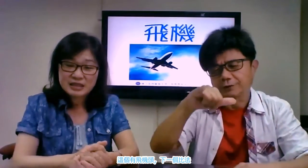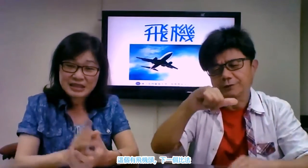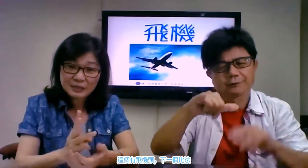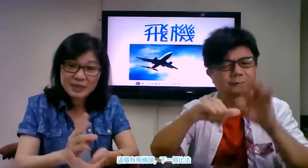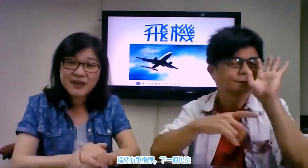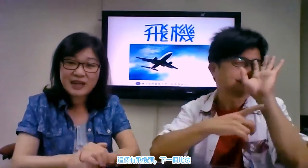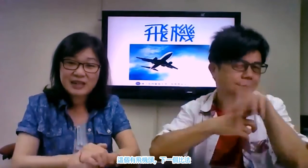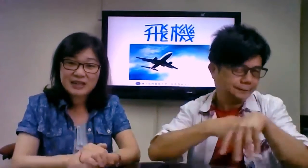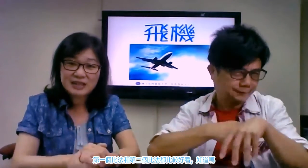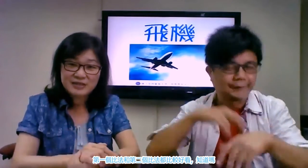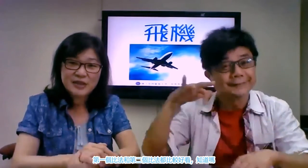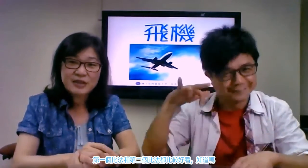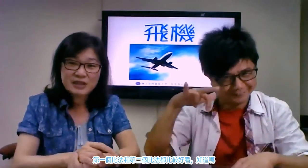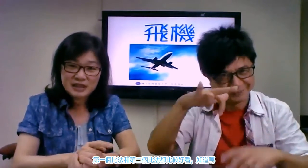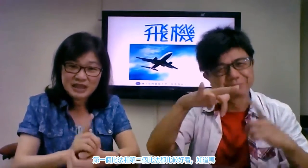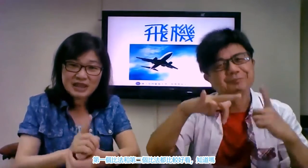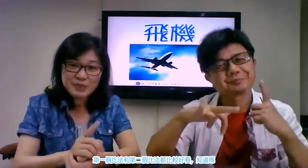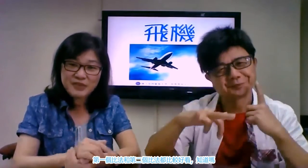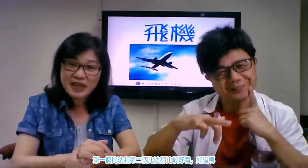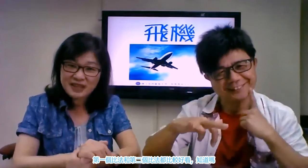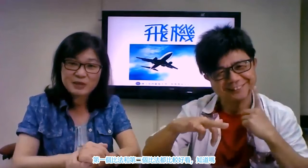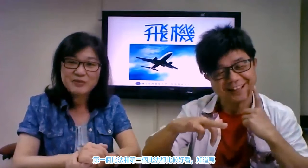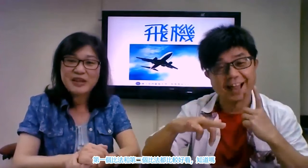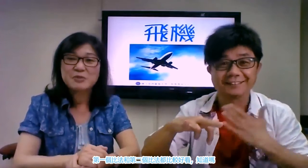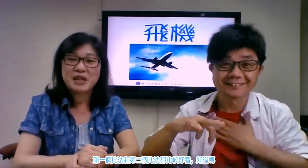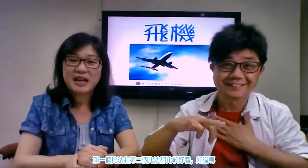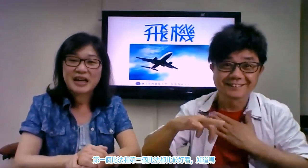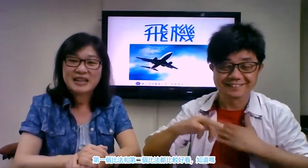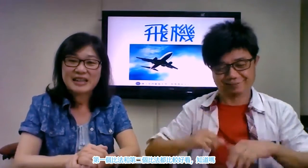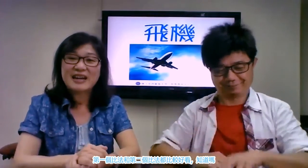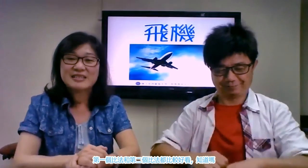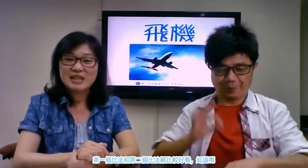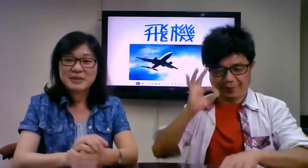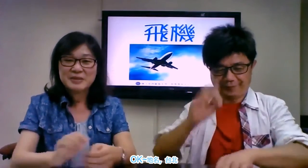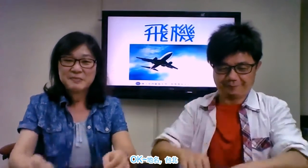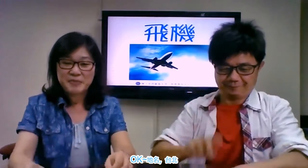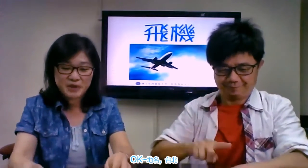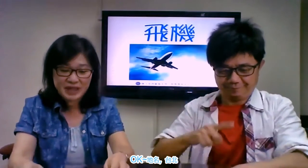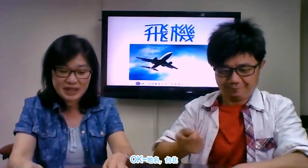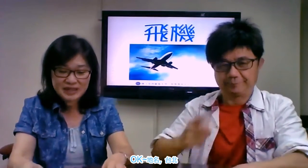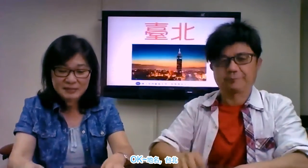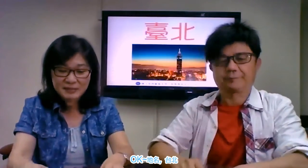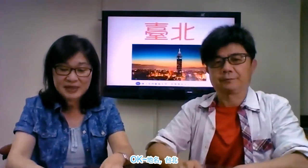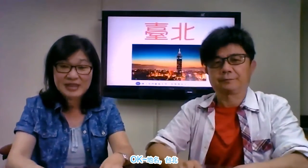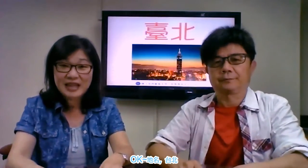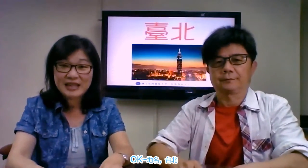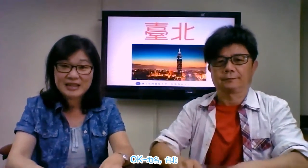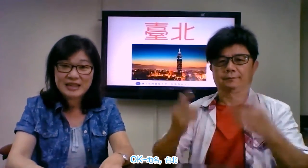三个笔法，第一个笔法和第二个笔法都比较好看，好，知道吗 ？OK， 再来地